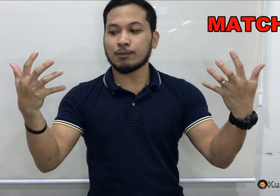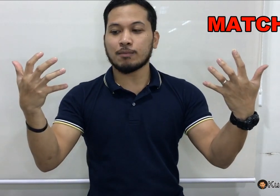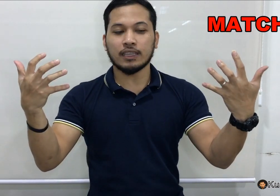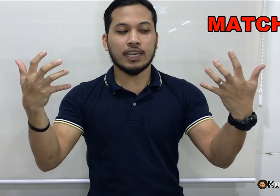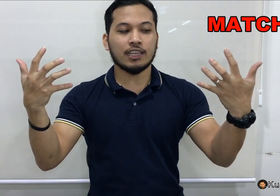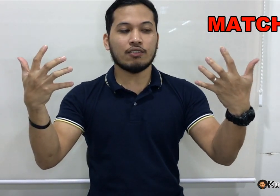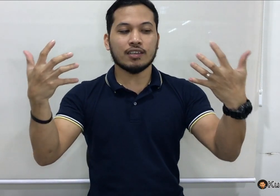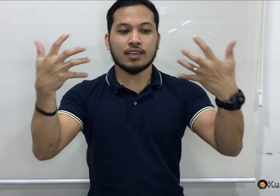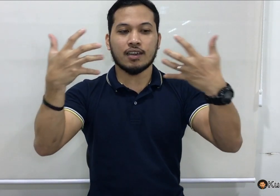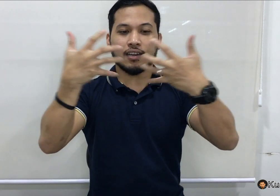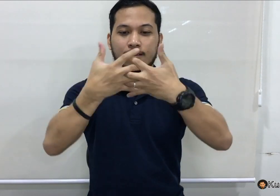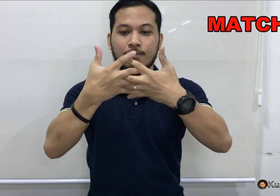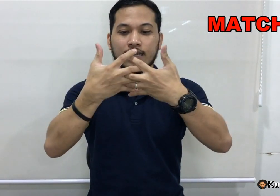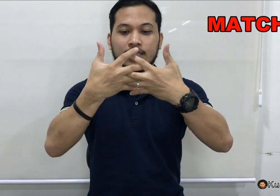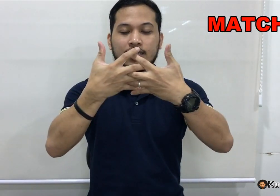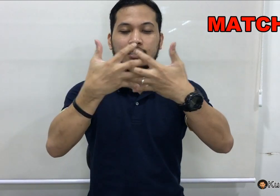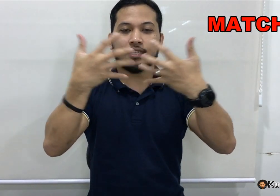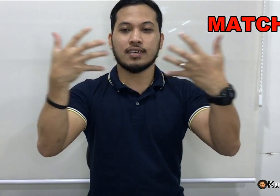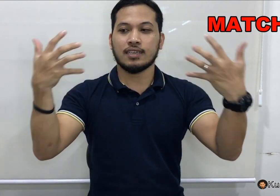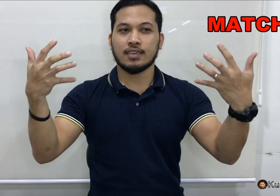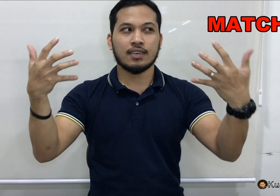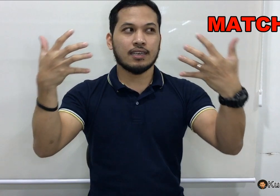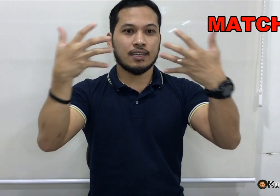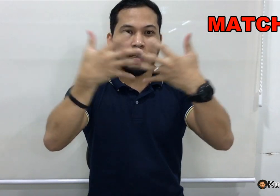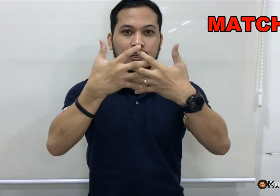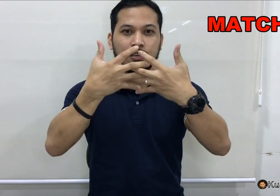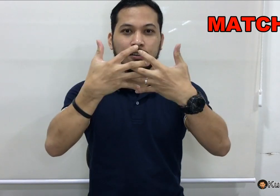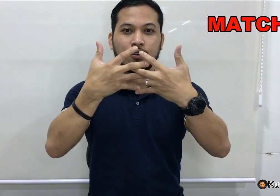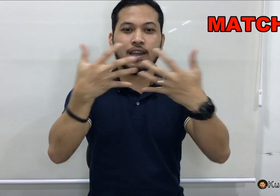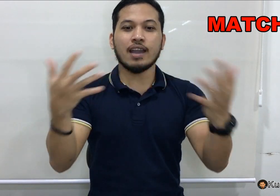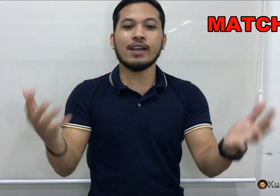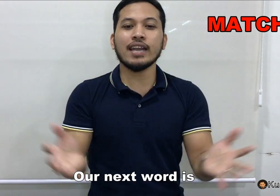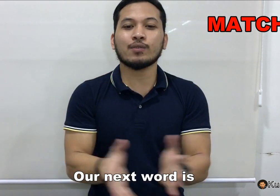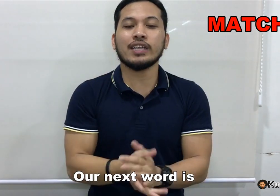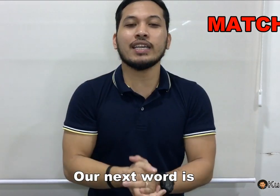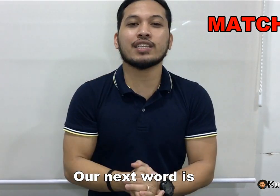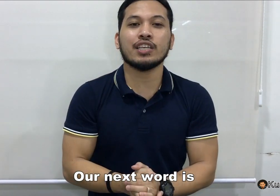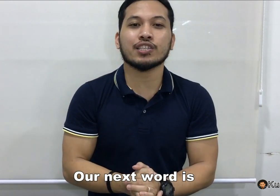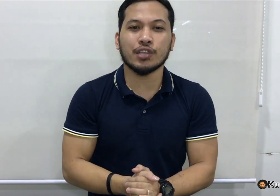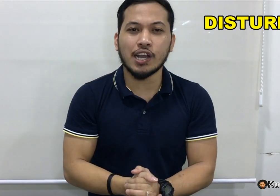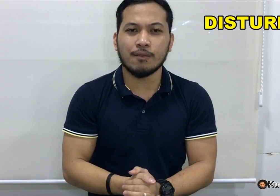Tapos pagdikitin nyo lang siya. Match. Okay. Our next word is, disturb.